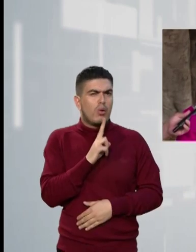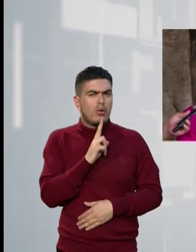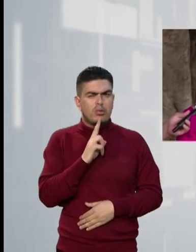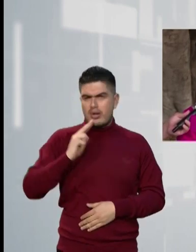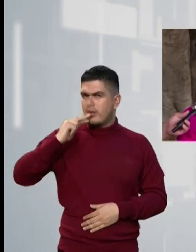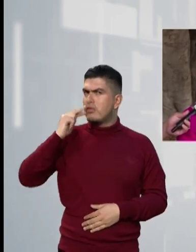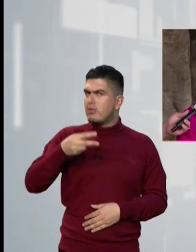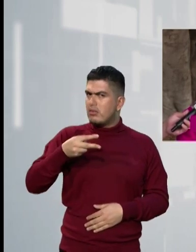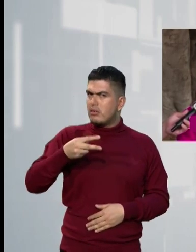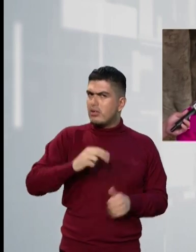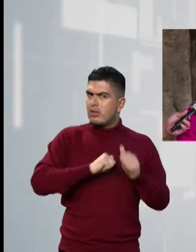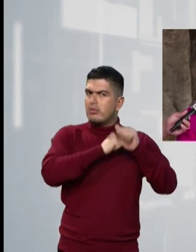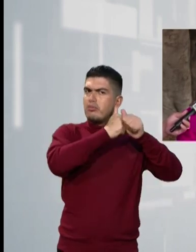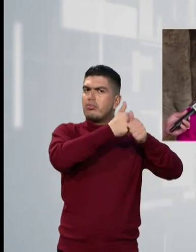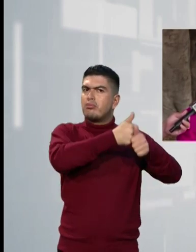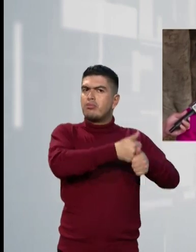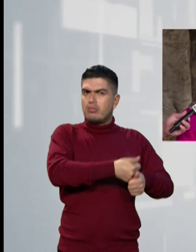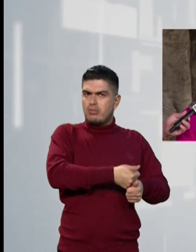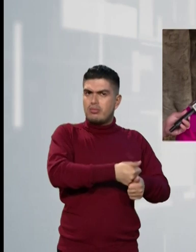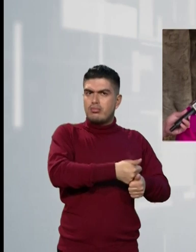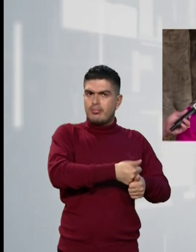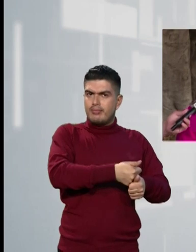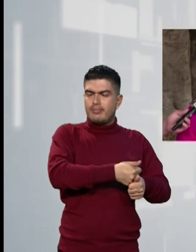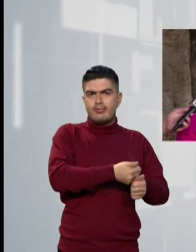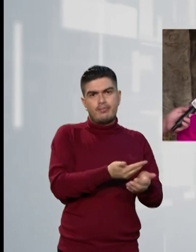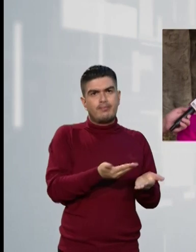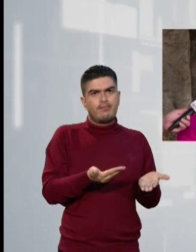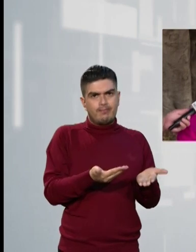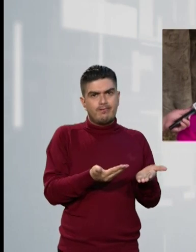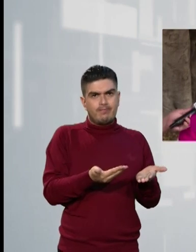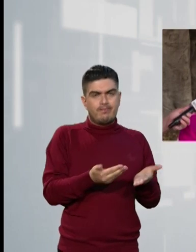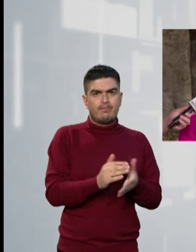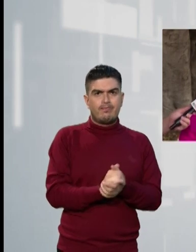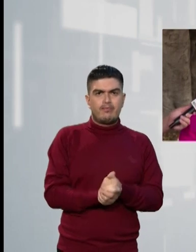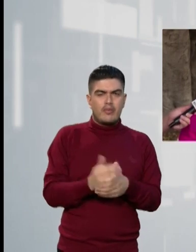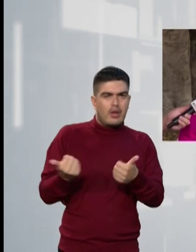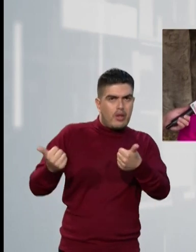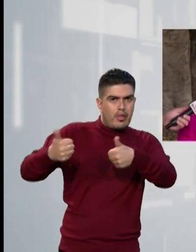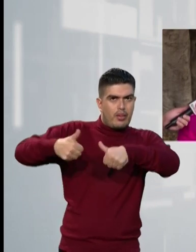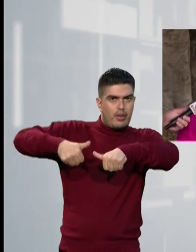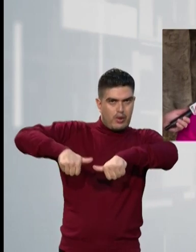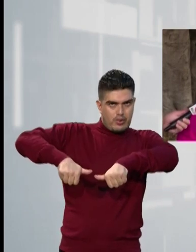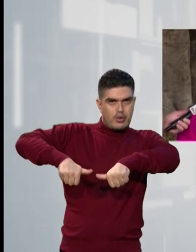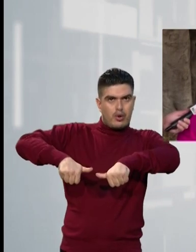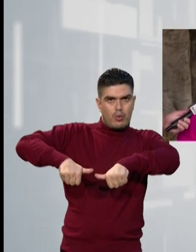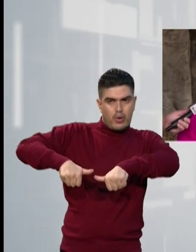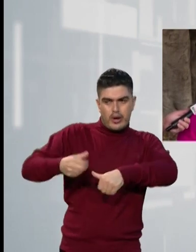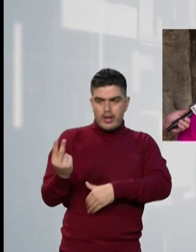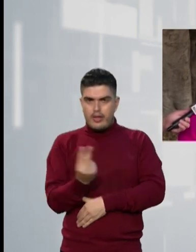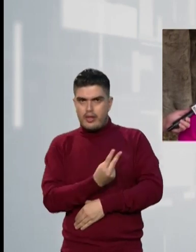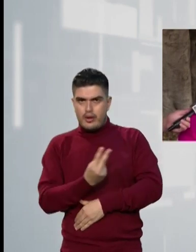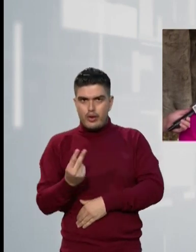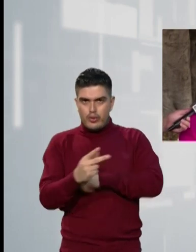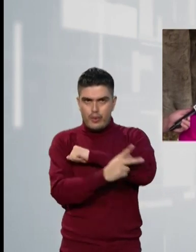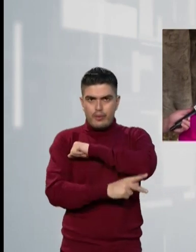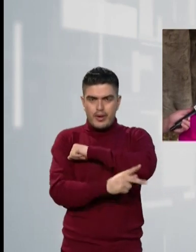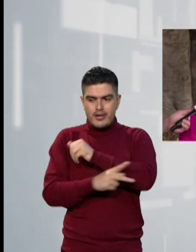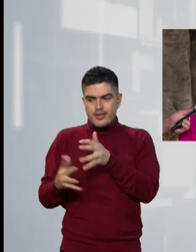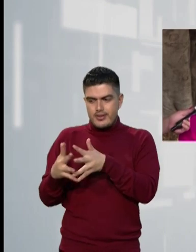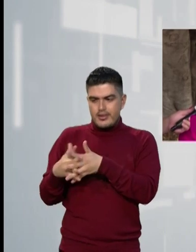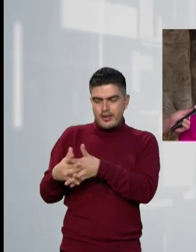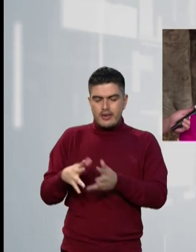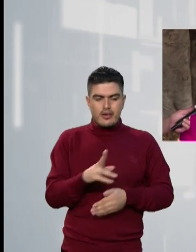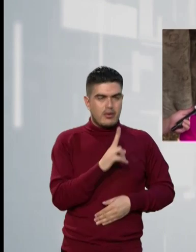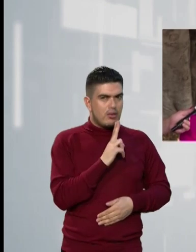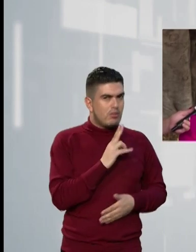cumpliendo con todos los requerimientos previstos en los acuerdos de cooperación bilateral entonces me imagino que en